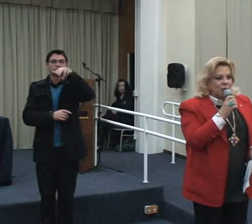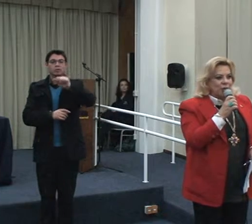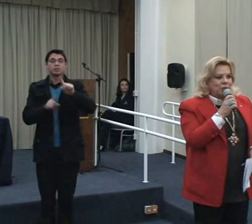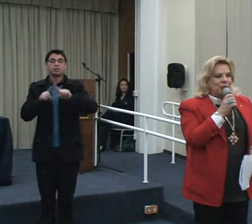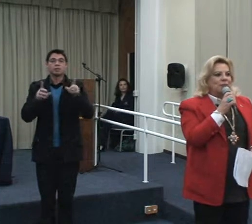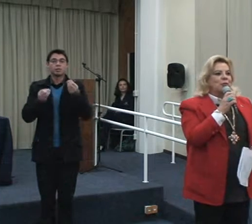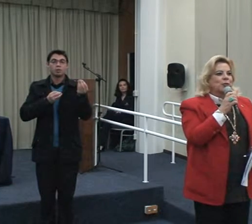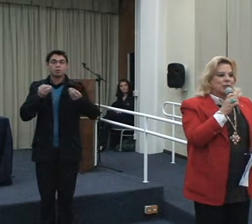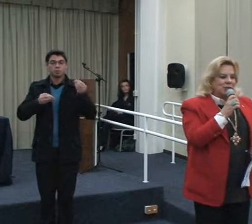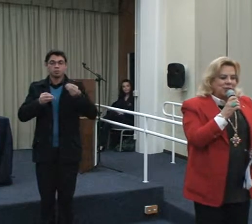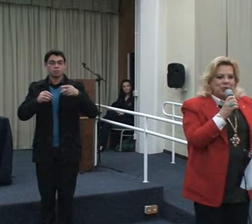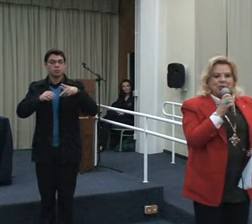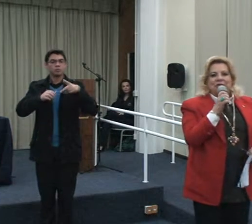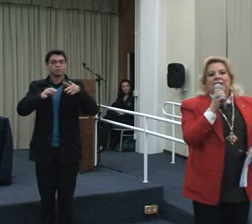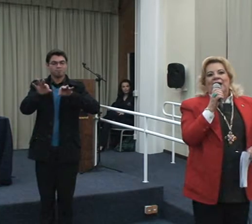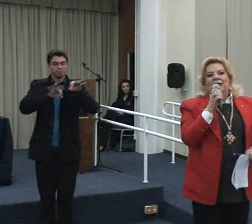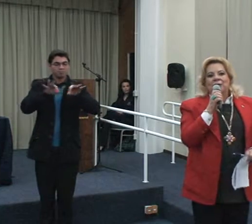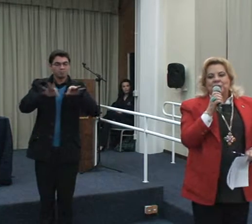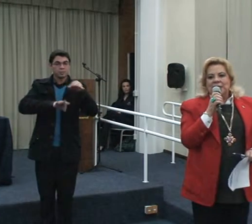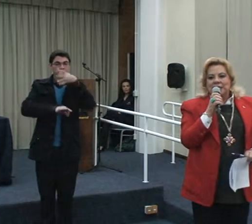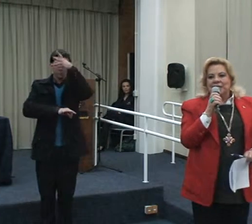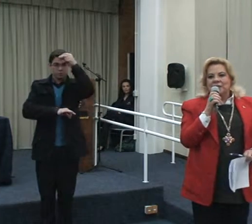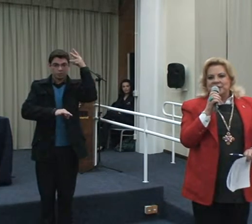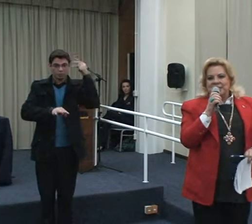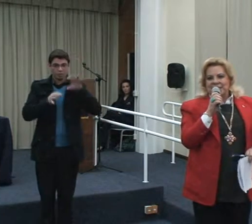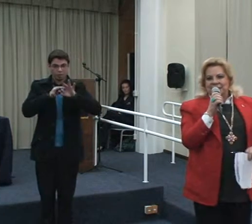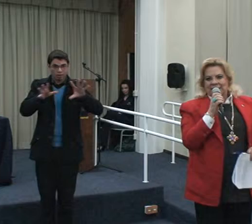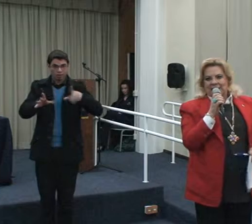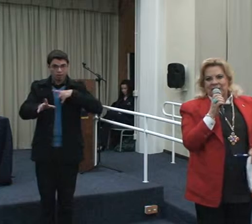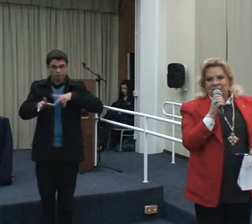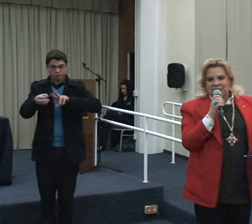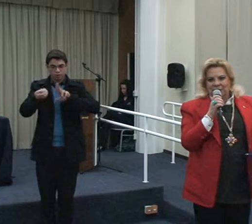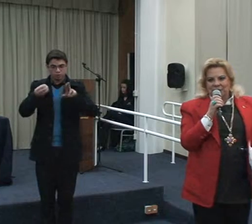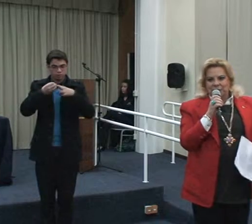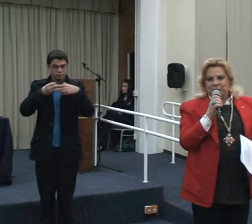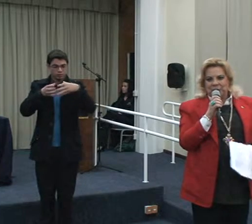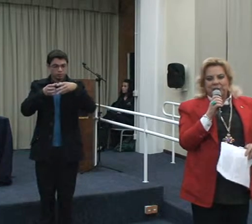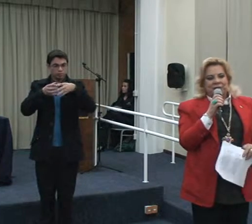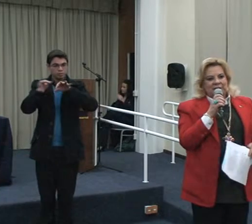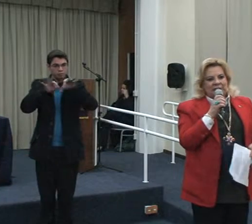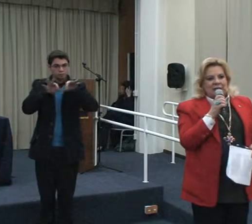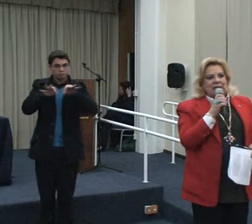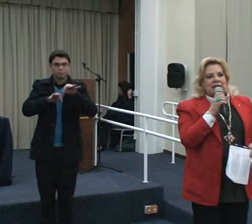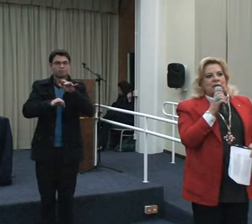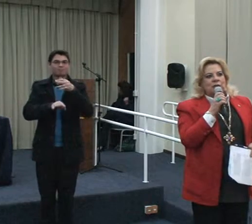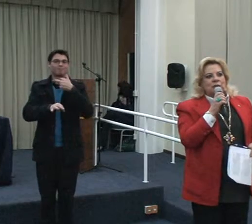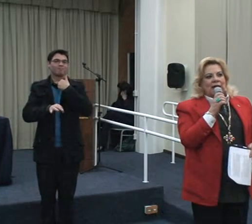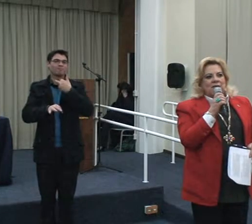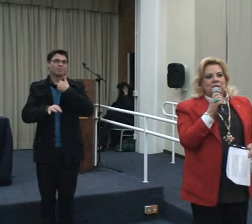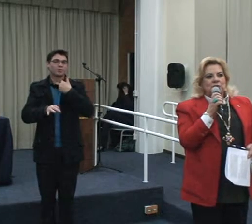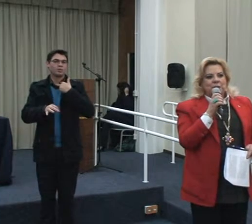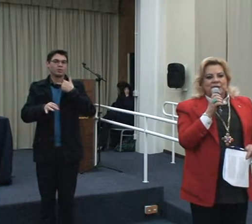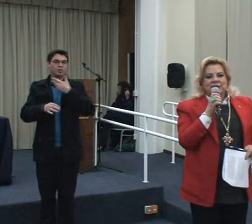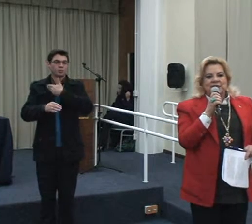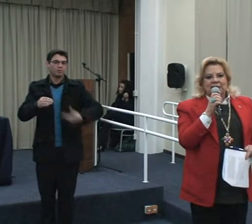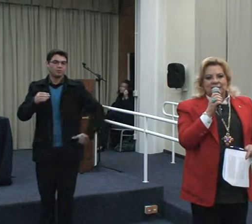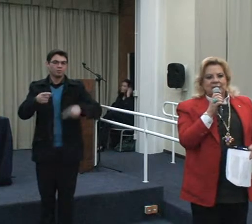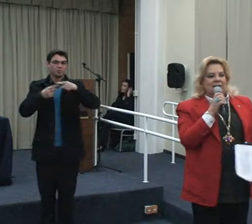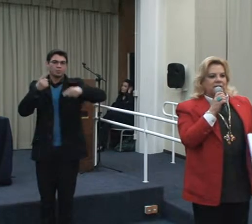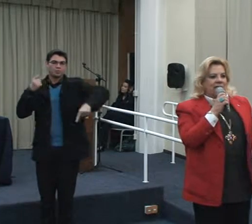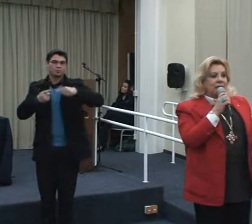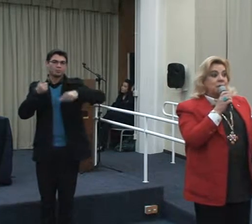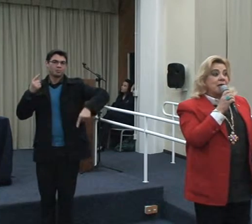patrimônio histórico não autorizou que o Ninter fizesse a retirada do Petit Pavé e colocasse o